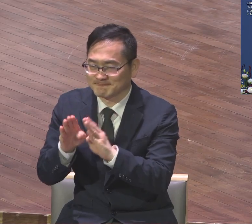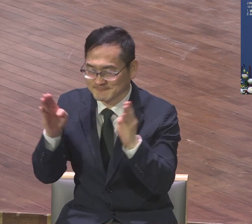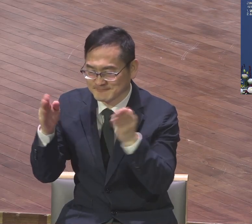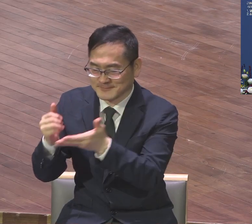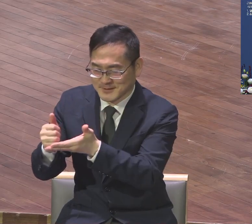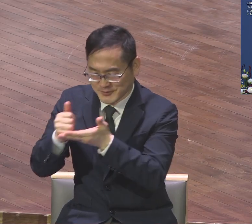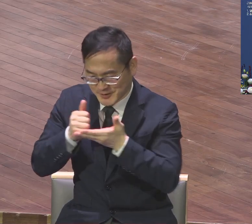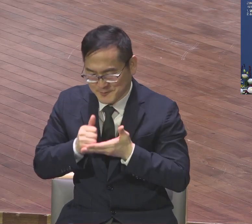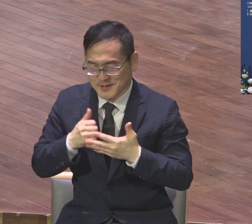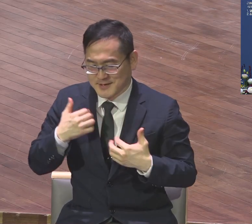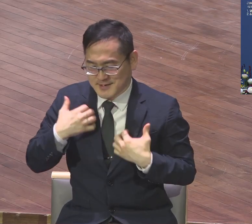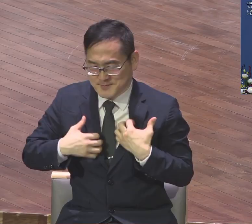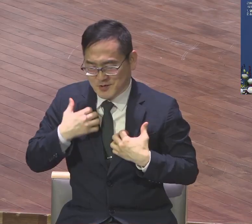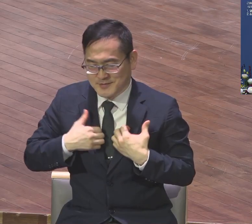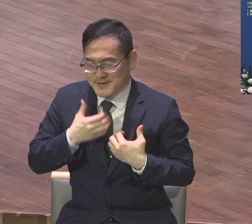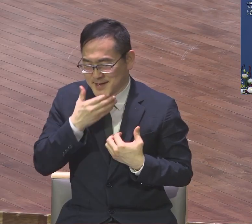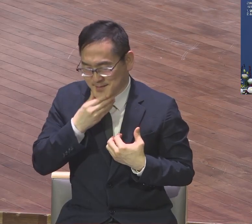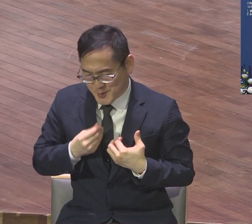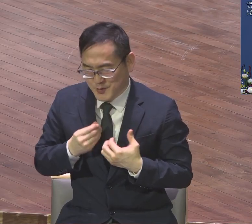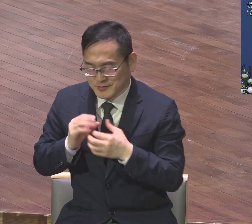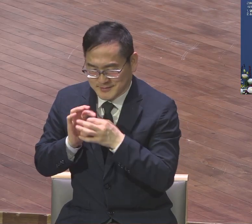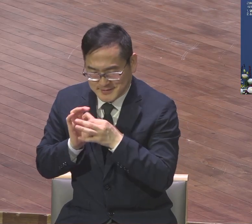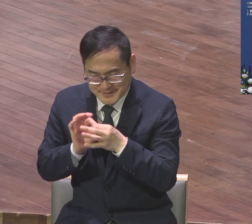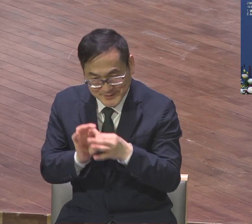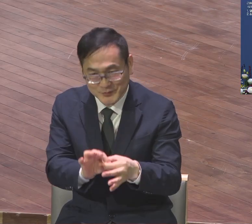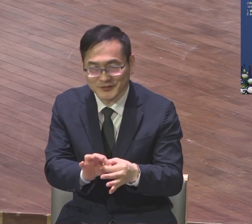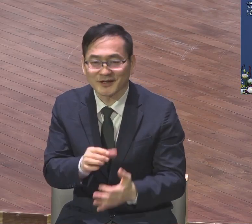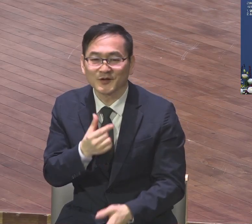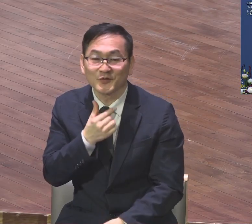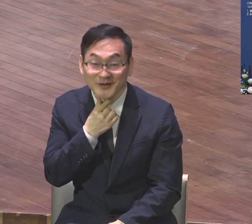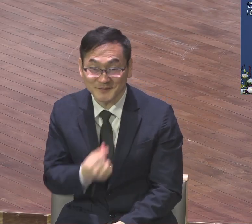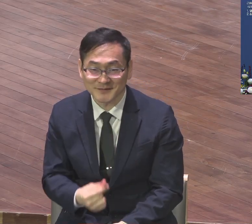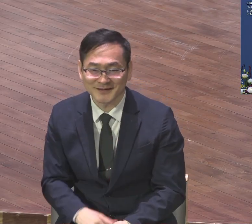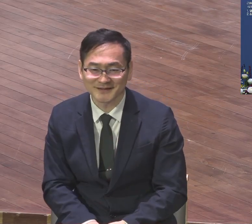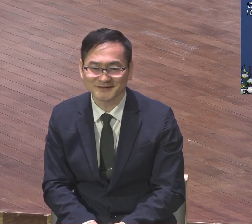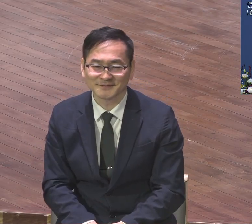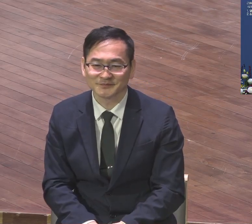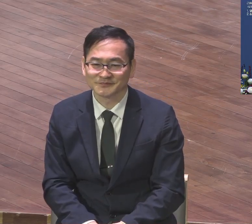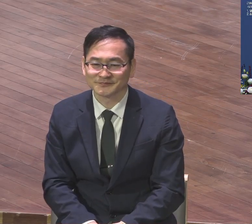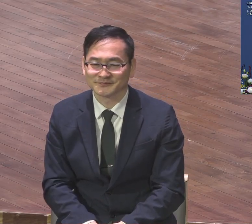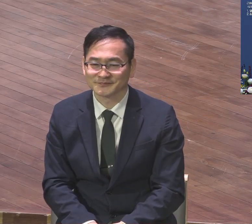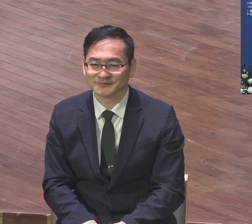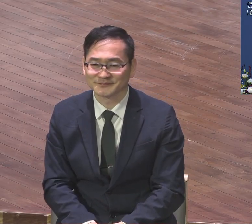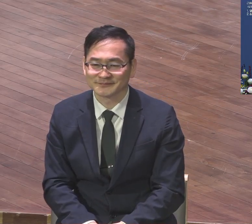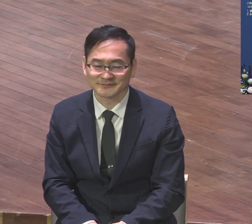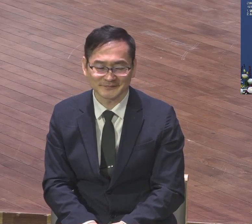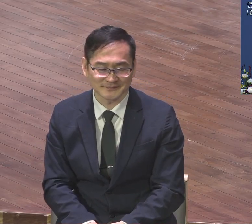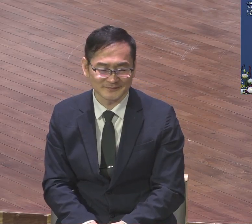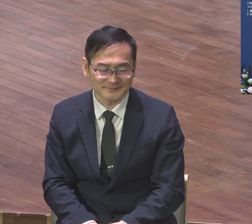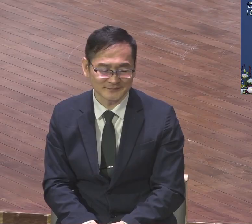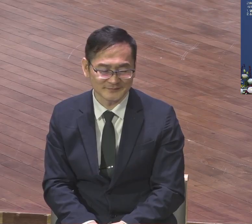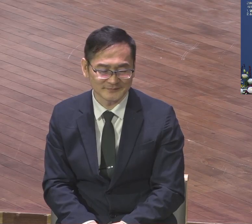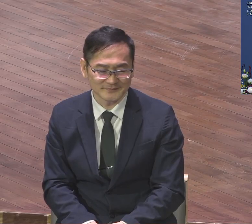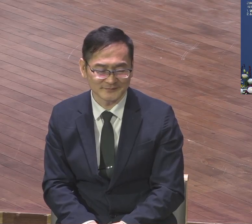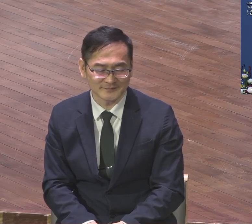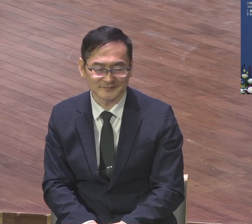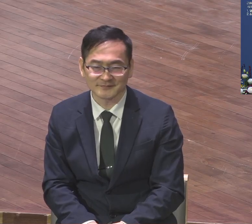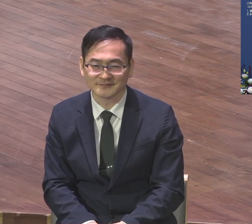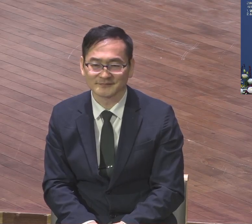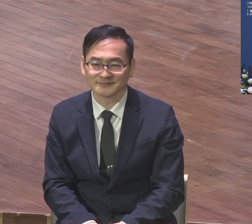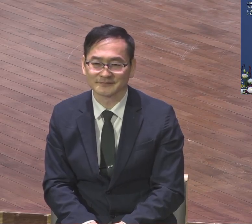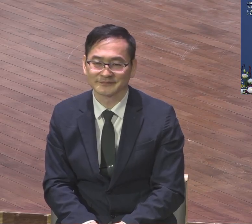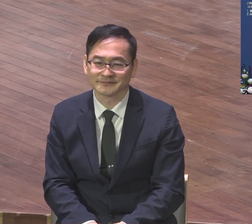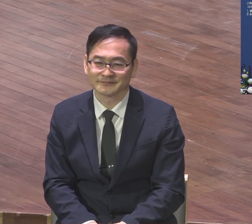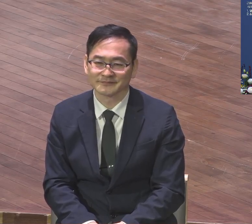통해 주어진 놀라운 하나님의 사랑을 맛보고 더 깊이 맛보고 자연스럽게 이 놀라운